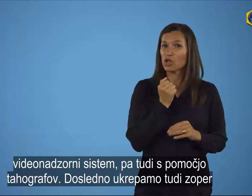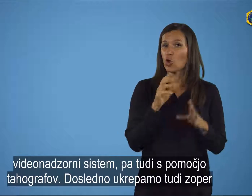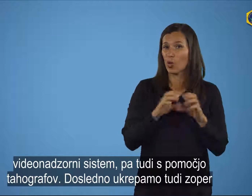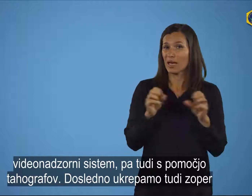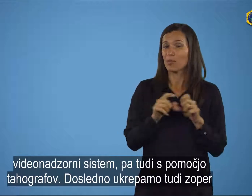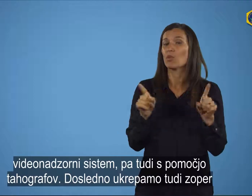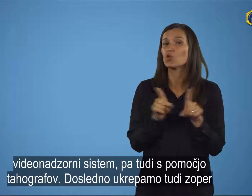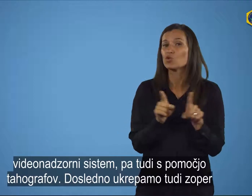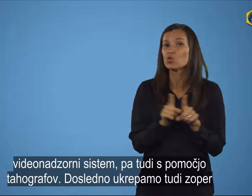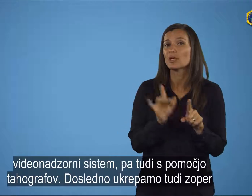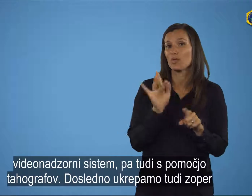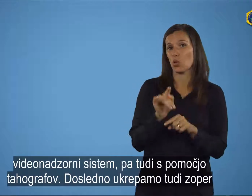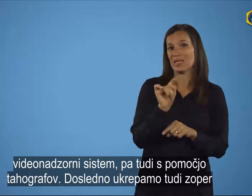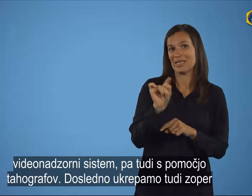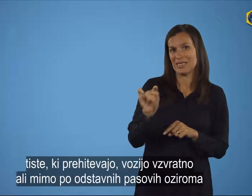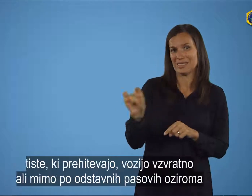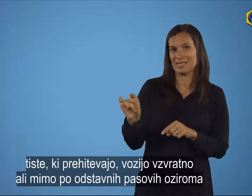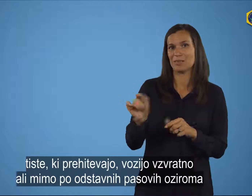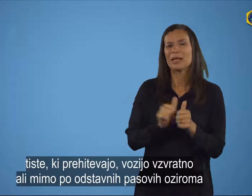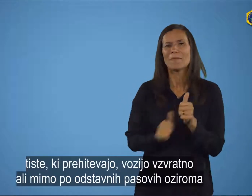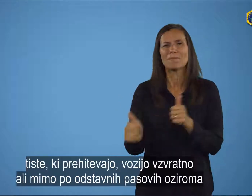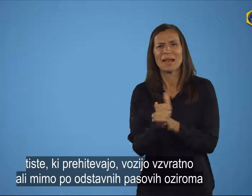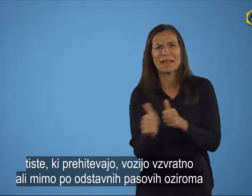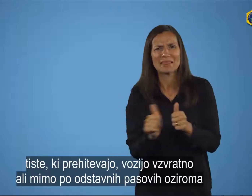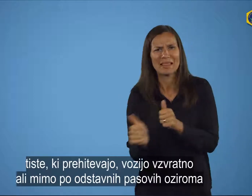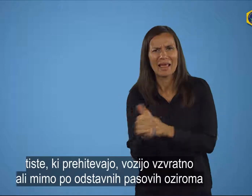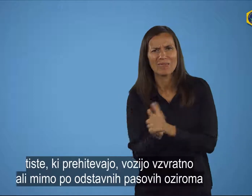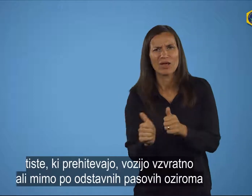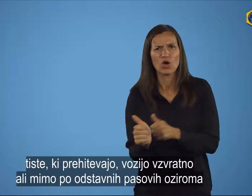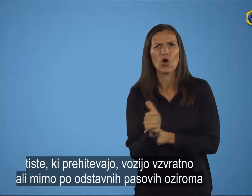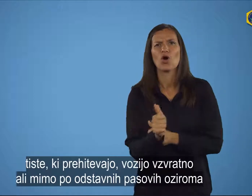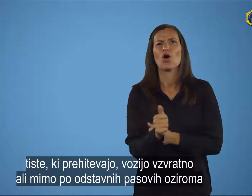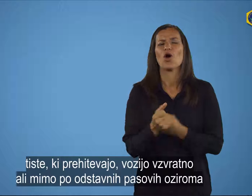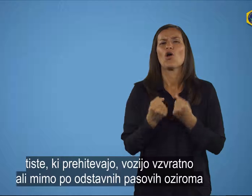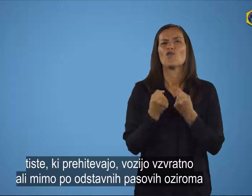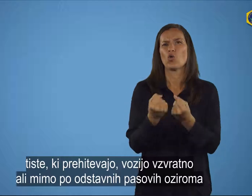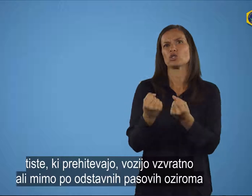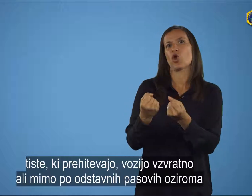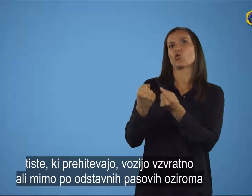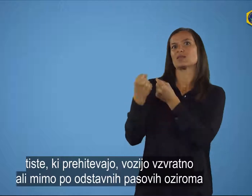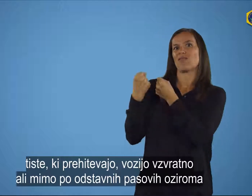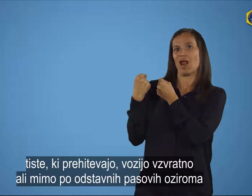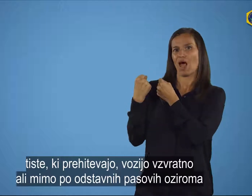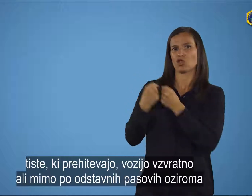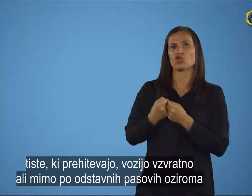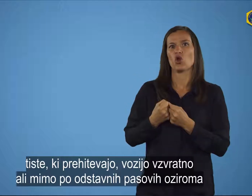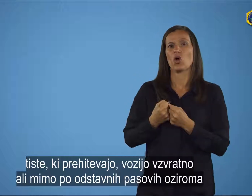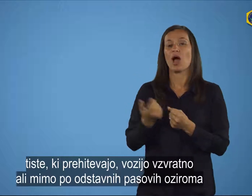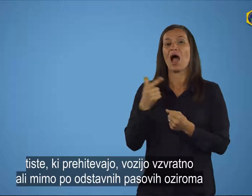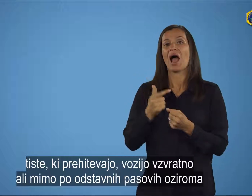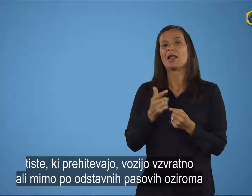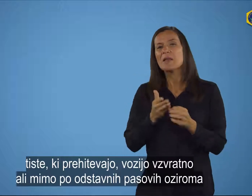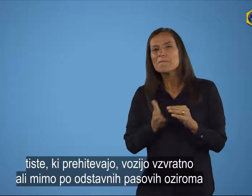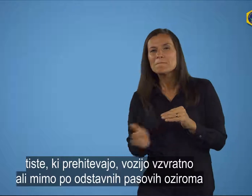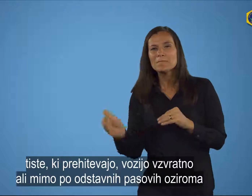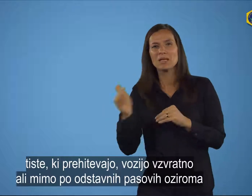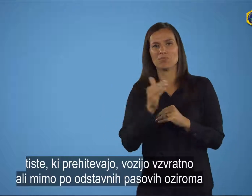Dosledno ukrepamo tudi zoper tiste, ki prehitevajo, vozijo vzvratno ali mimo po odstavnih pasovih